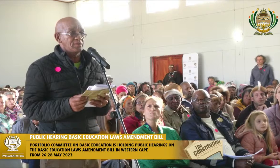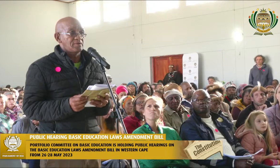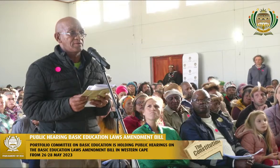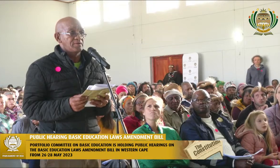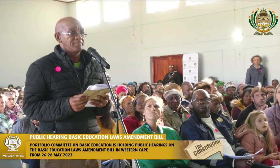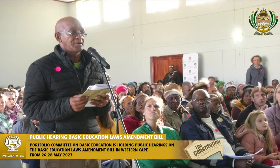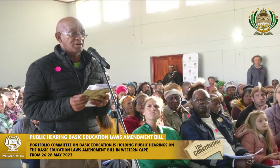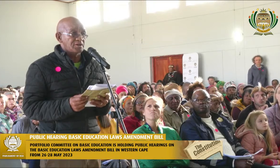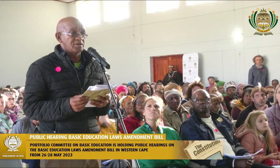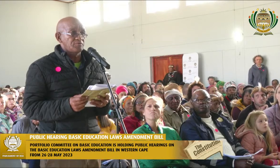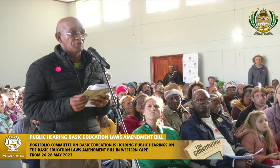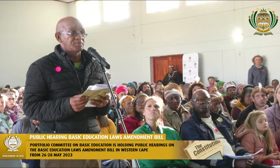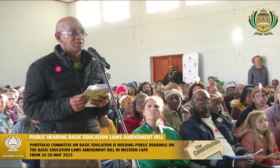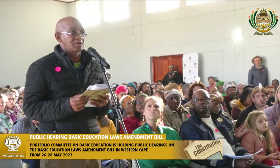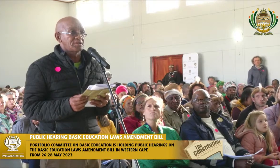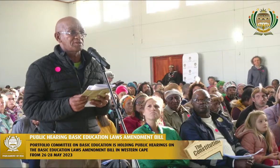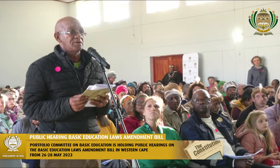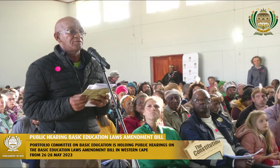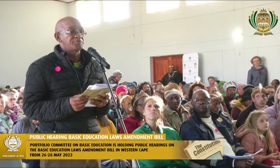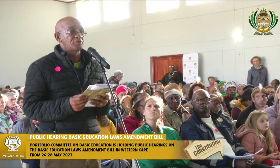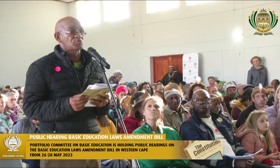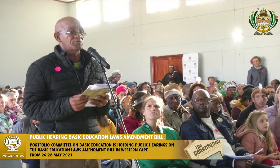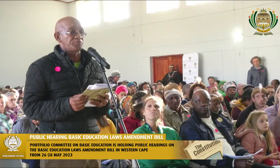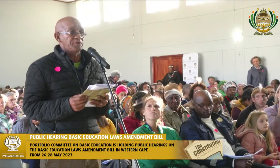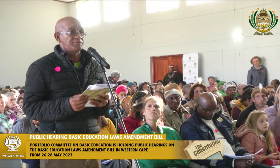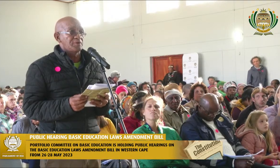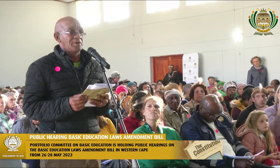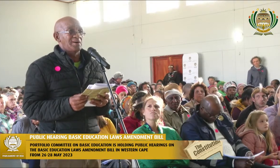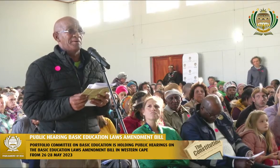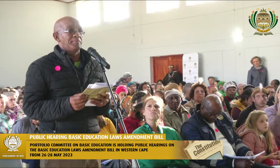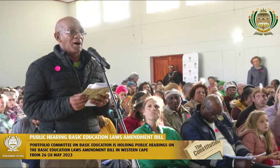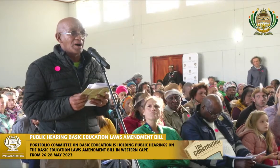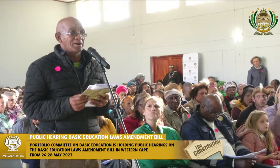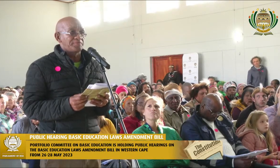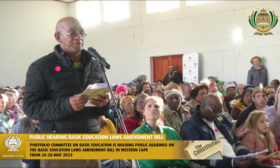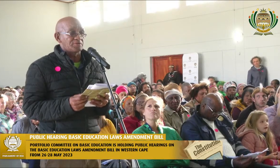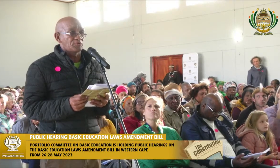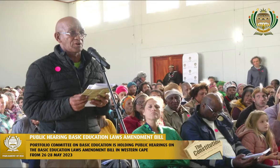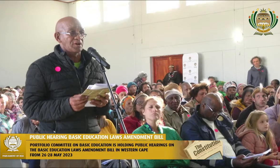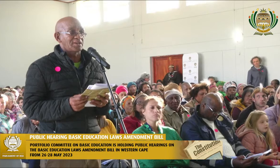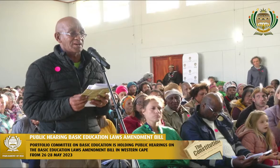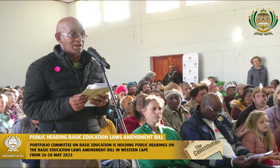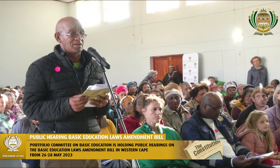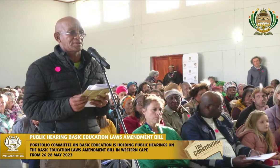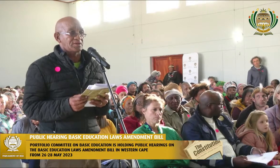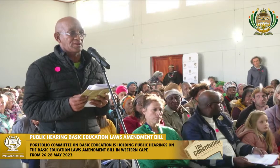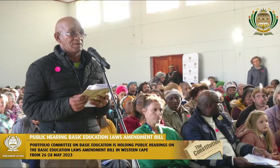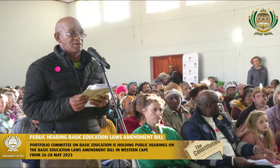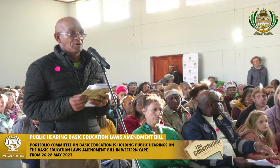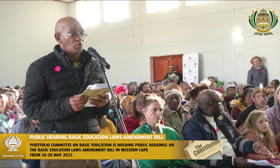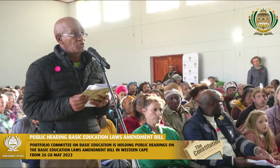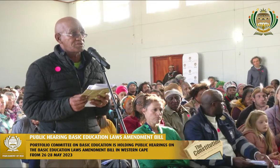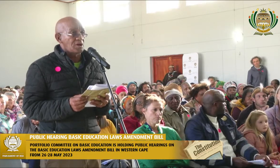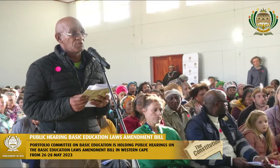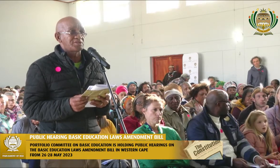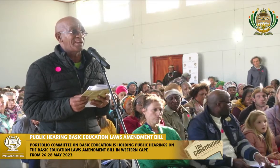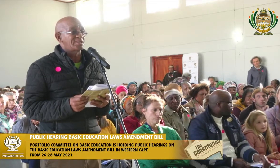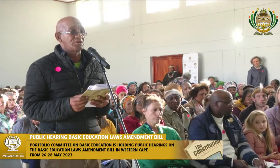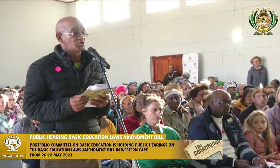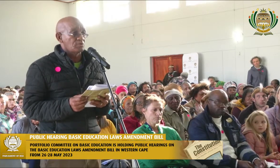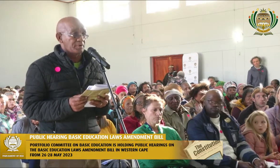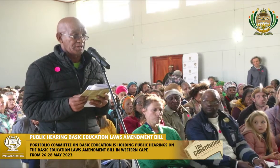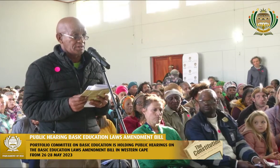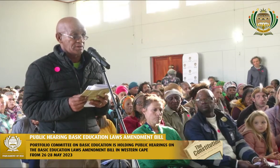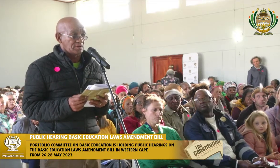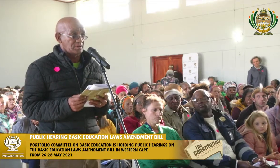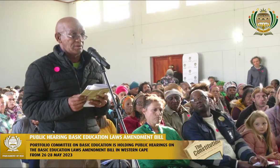beurse wat gegee word met die kinders 4 tot 5 maande vat voor hulle kan geld kry. Ons as ouers het dit